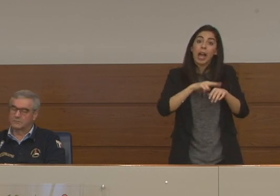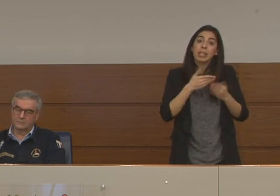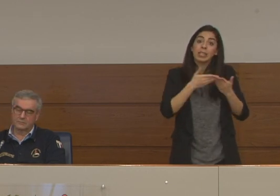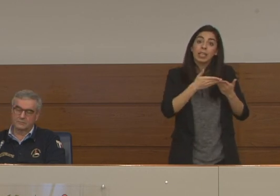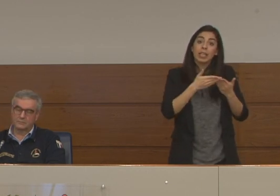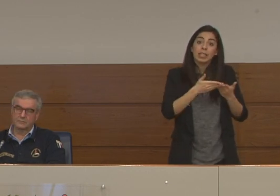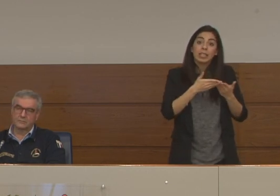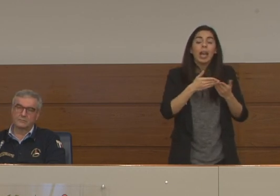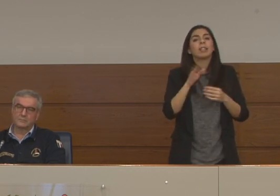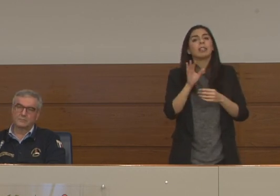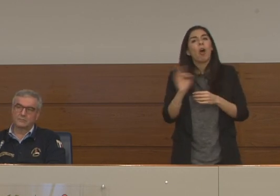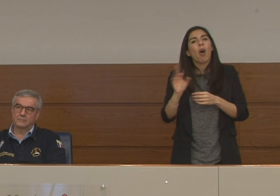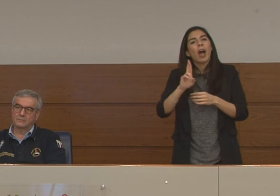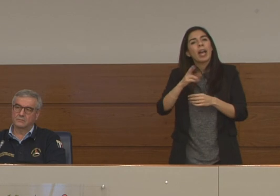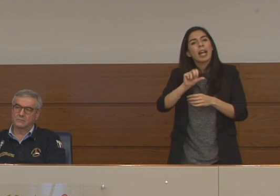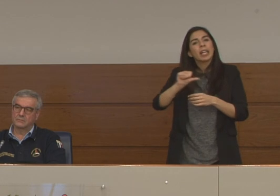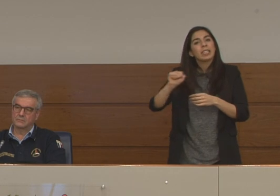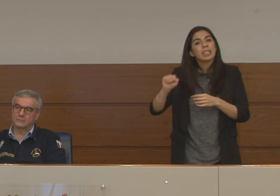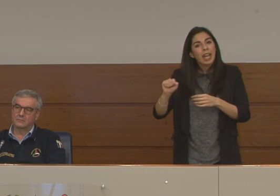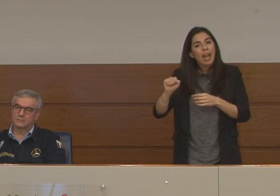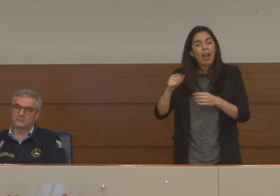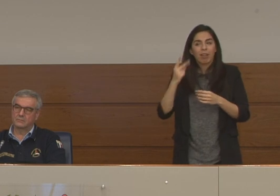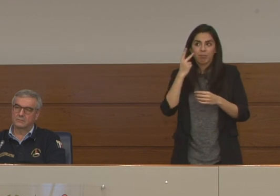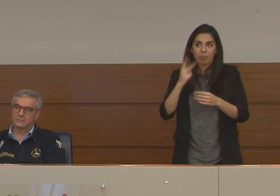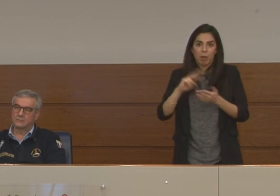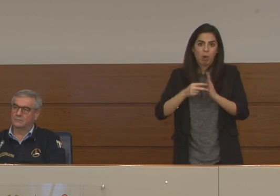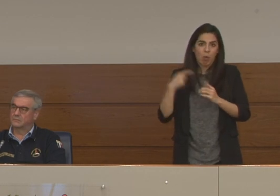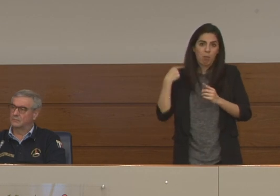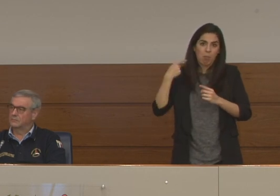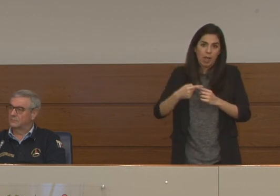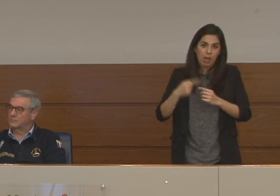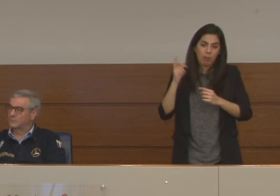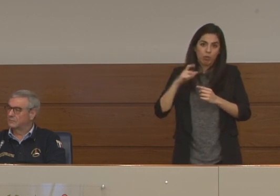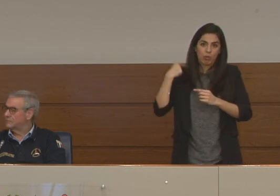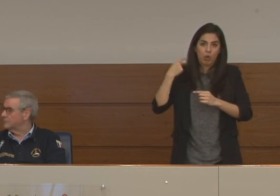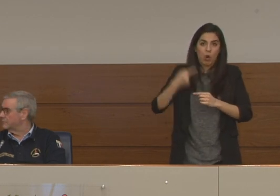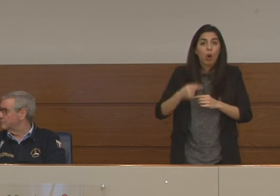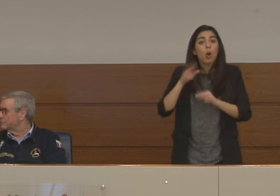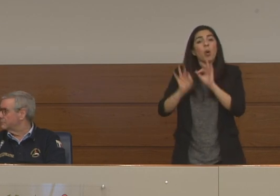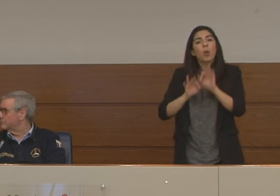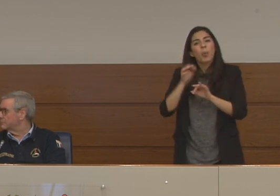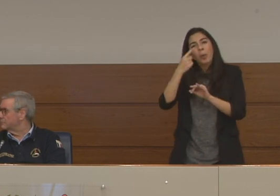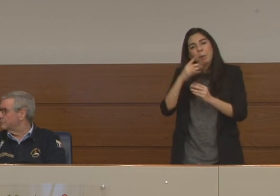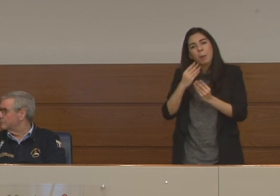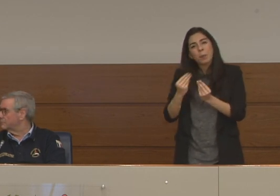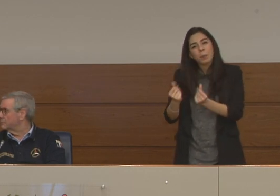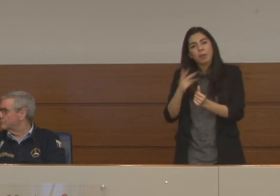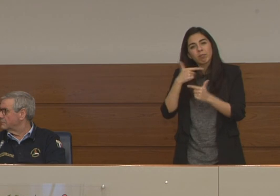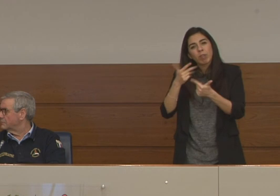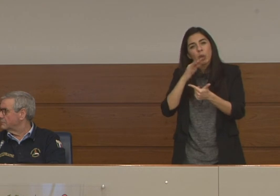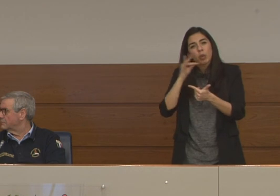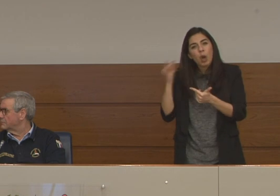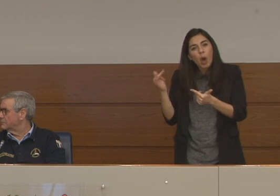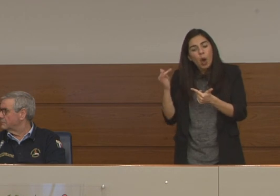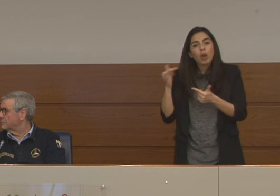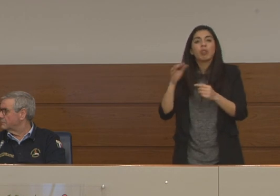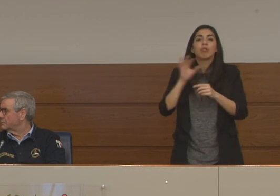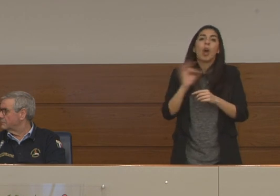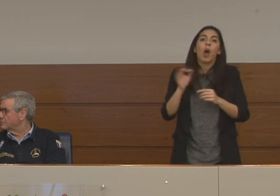problematiche che sono emersi in questi giorni cure palliative e hospice post acuzie